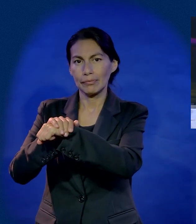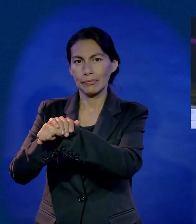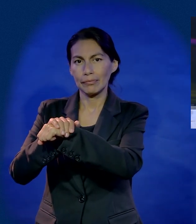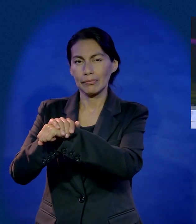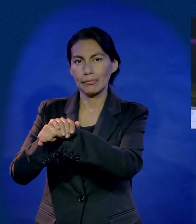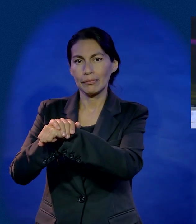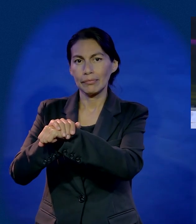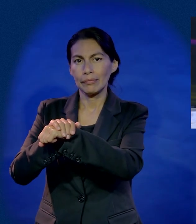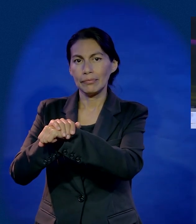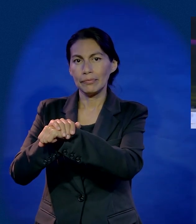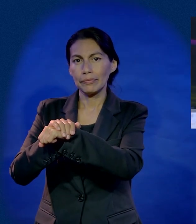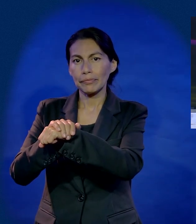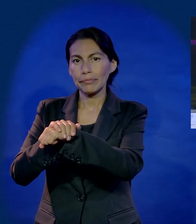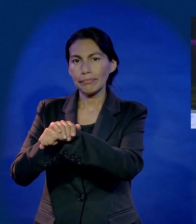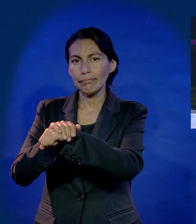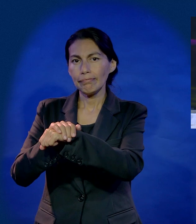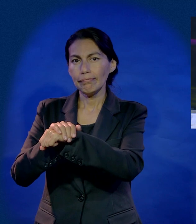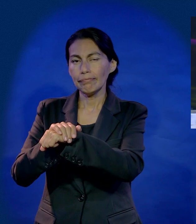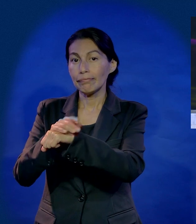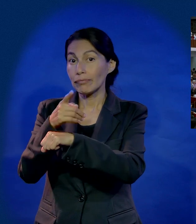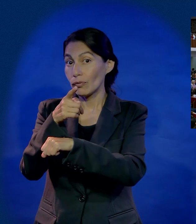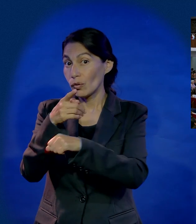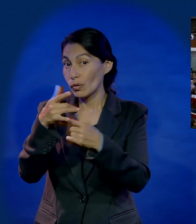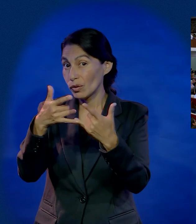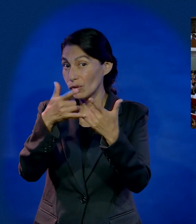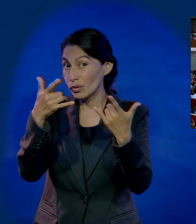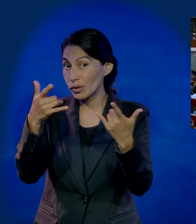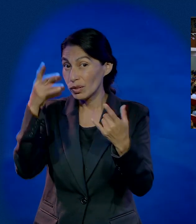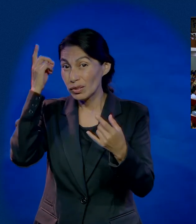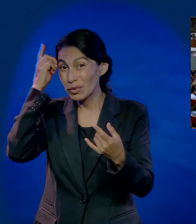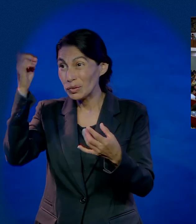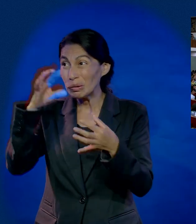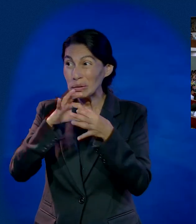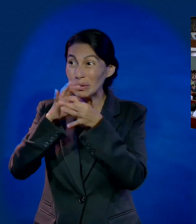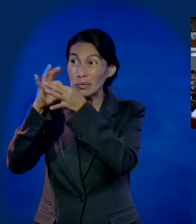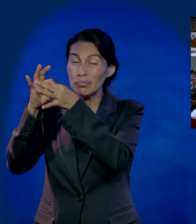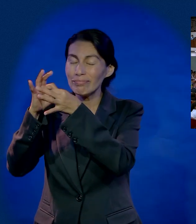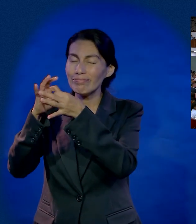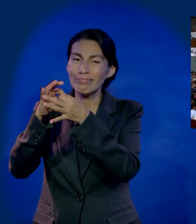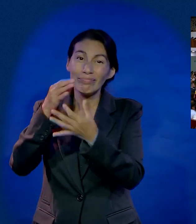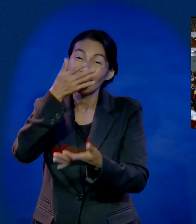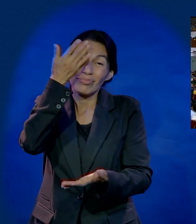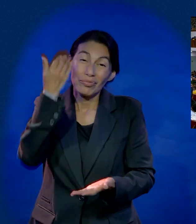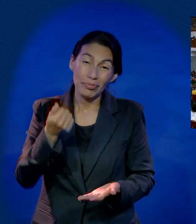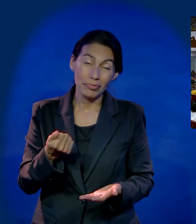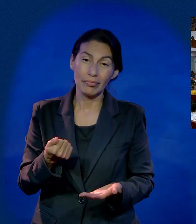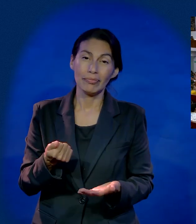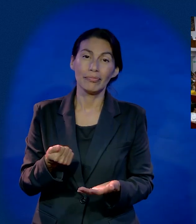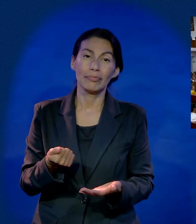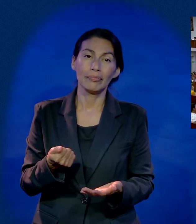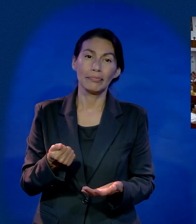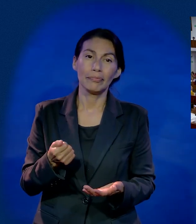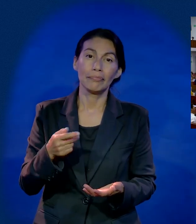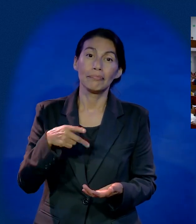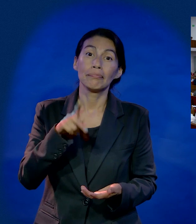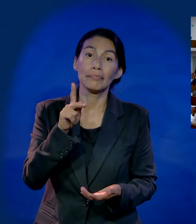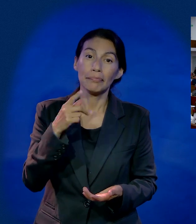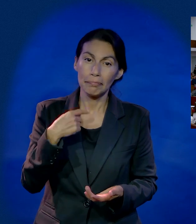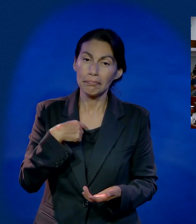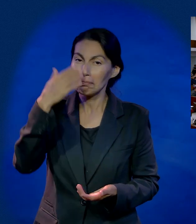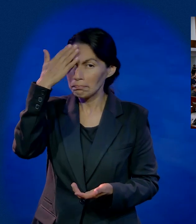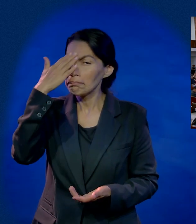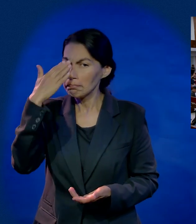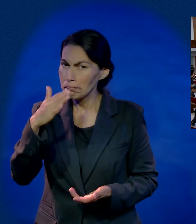Amigos, Yo no sé cuál ha sido tu historia con Dios,